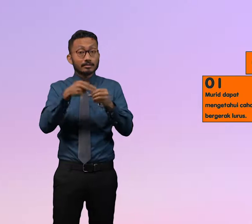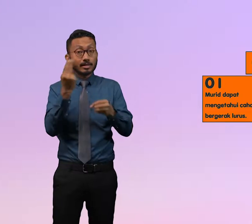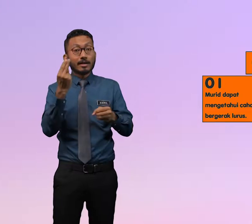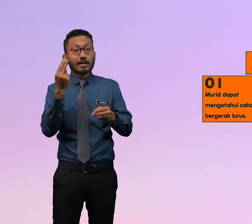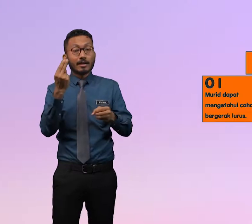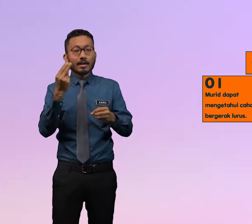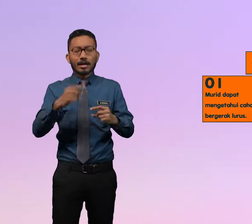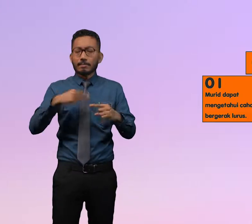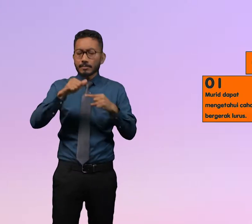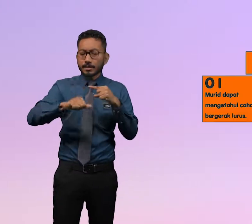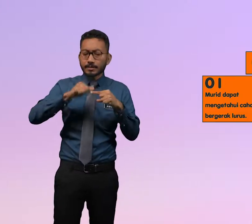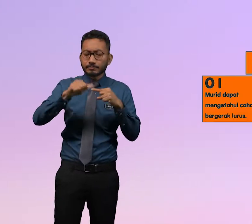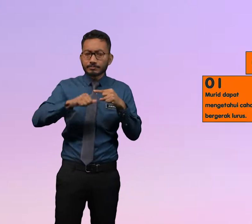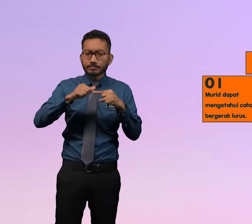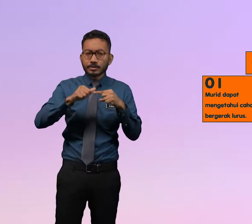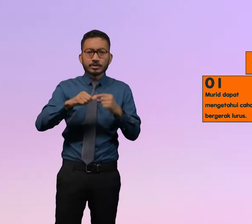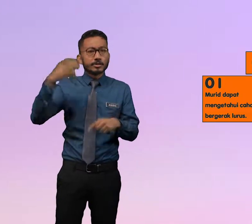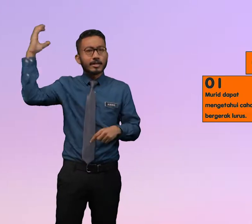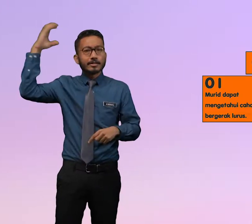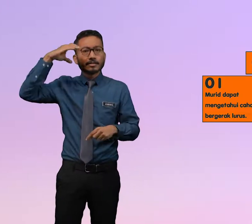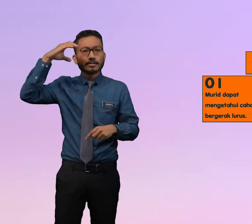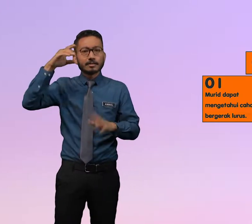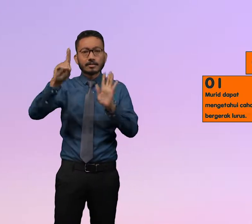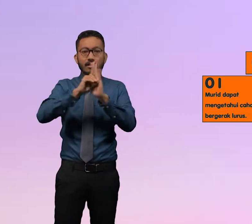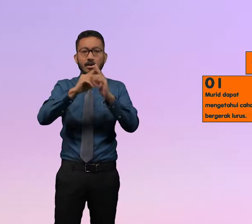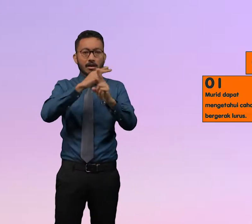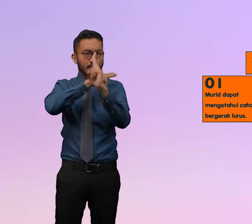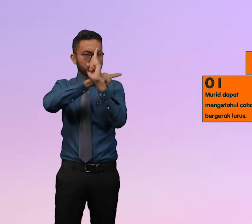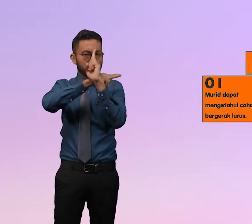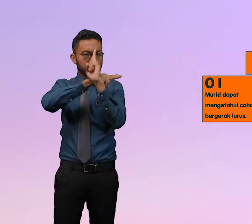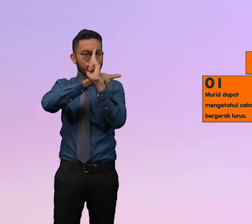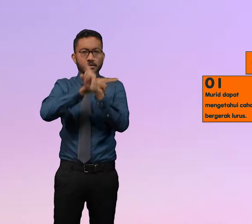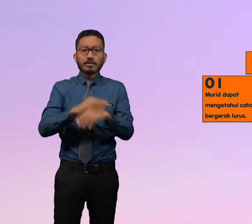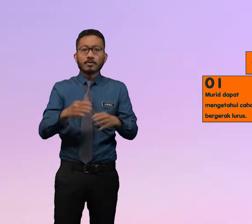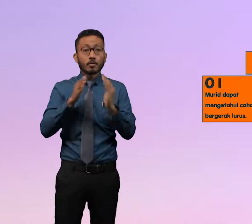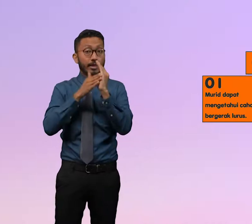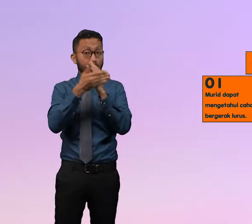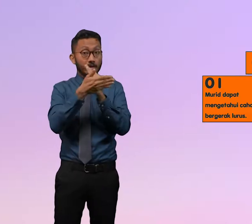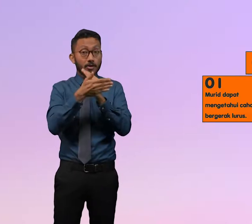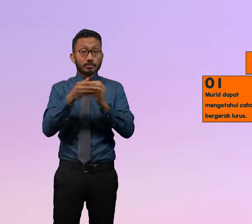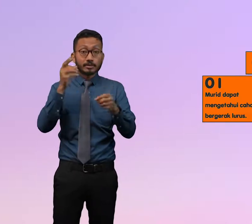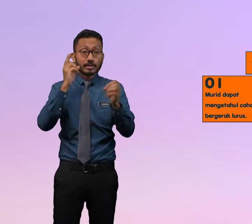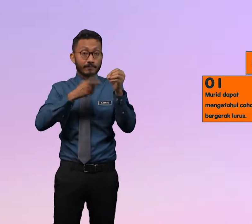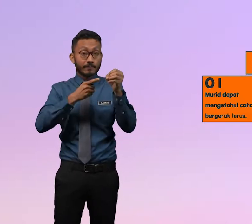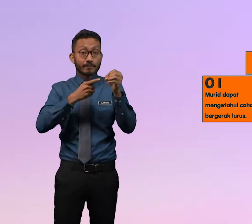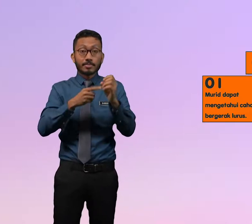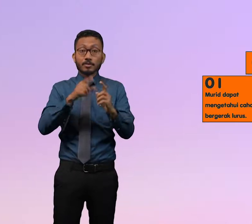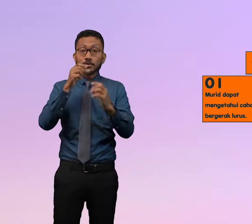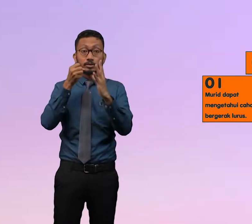terhasil apabila cahaya di alam oleh objek